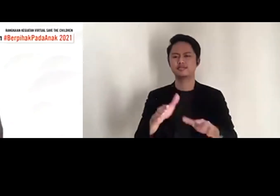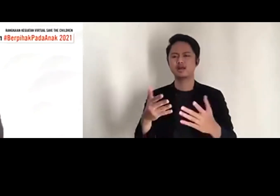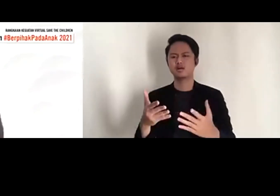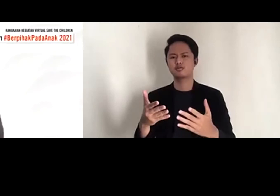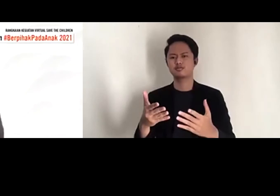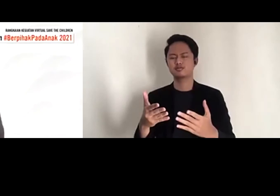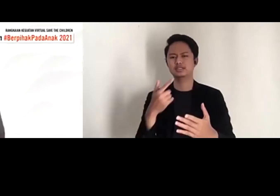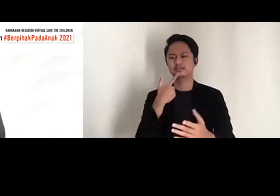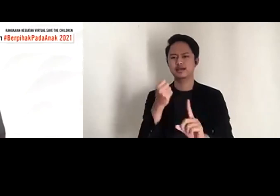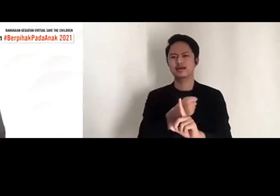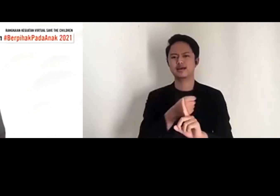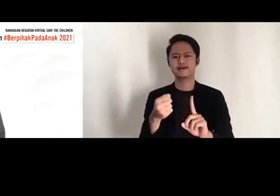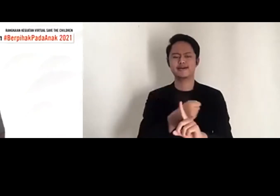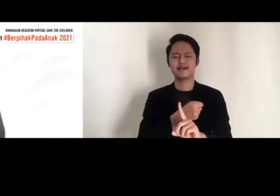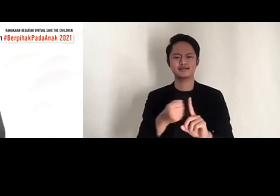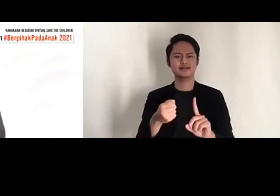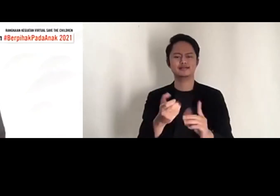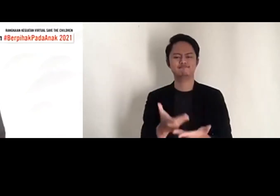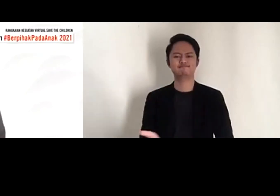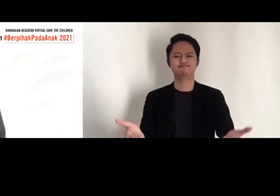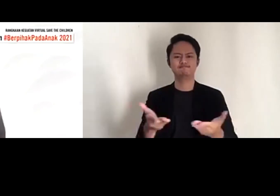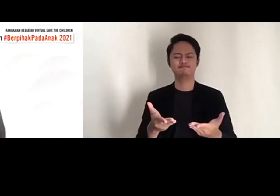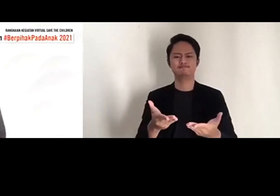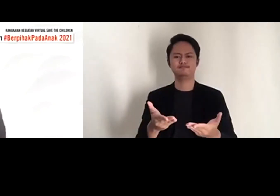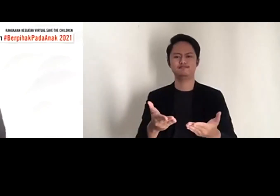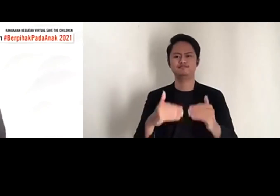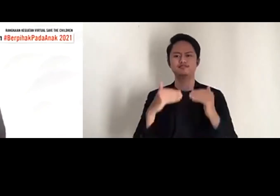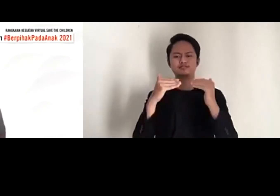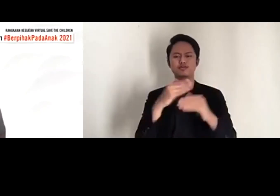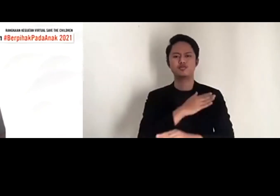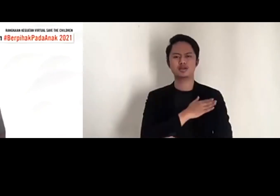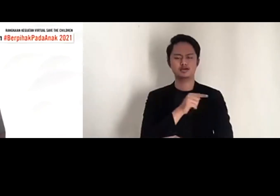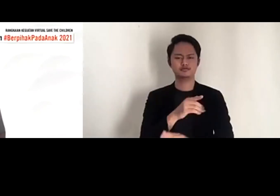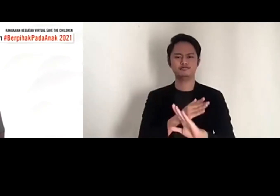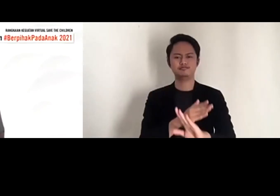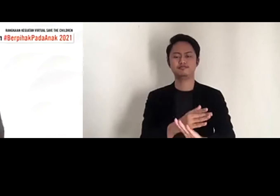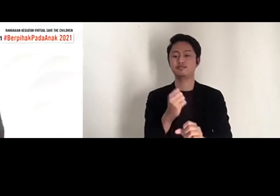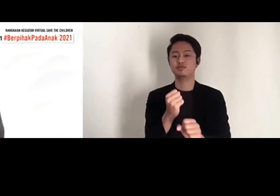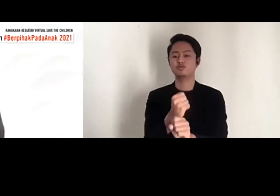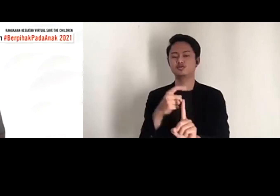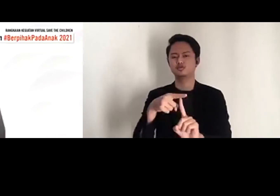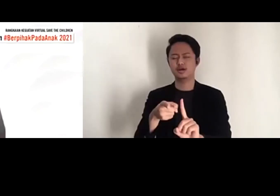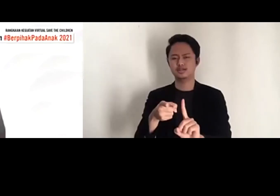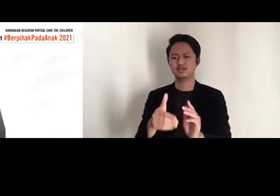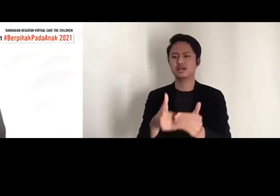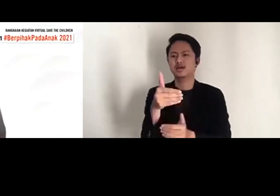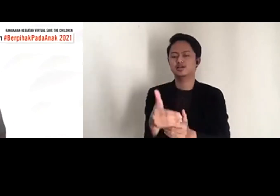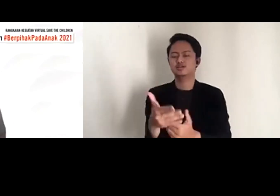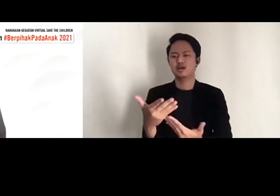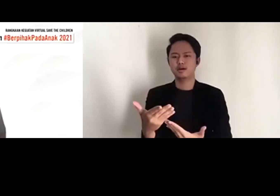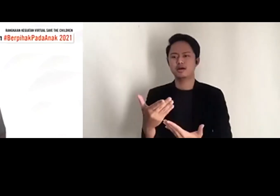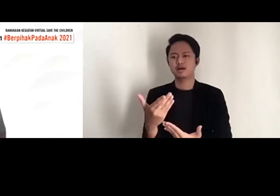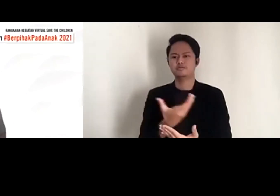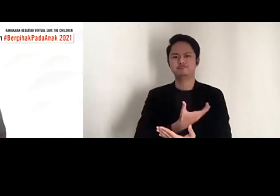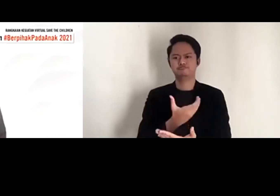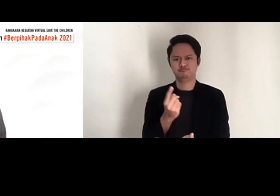penanggulangan kekerasan pada lingkup satuan pendidikan di tingkat kabupaten. Gugus tugas setelah itu menindaklanjuti